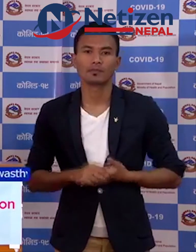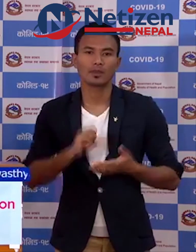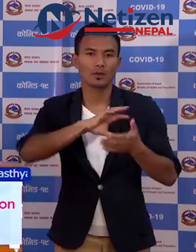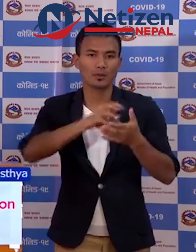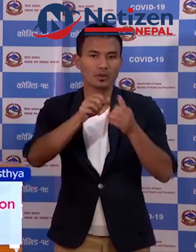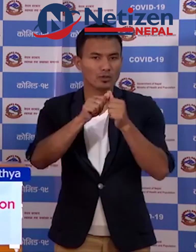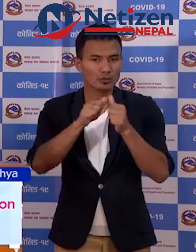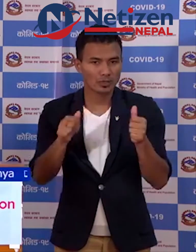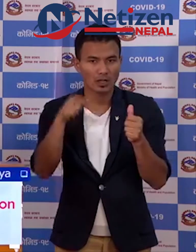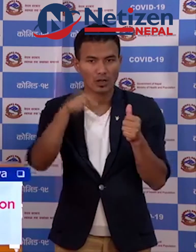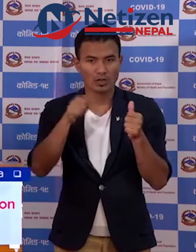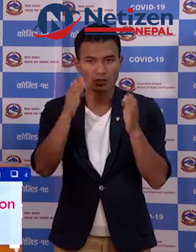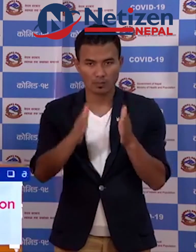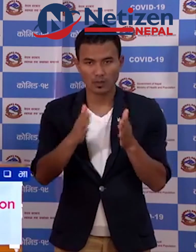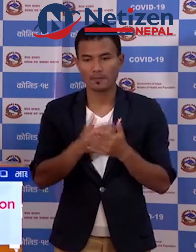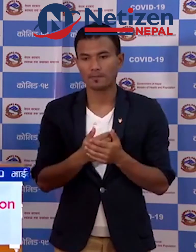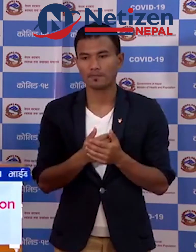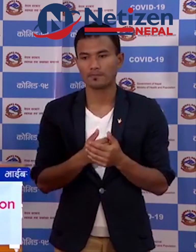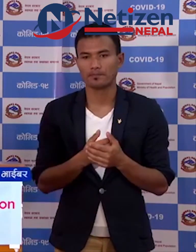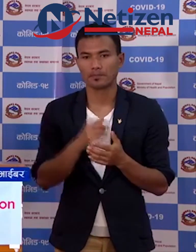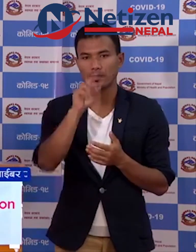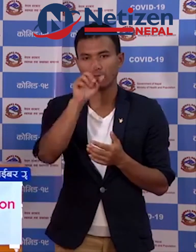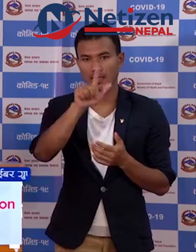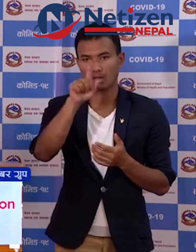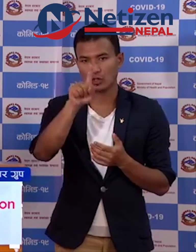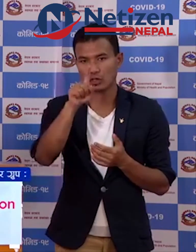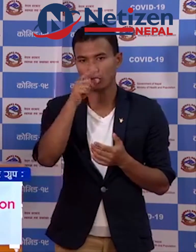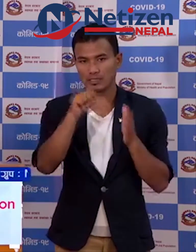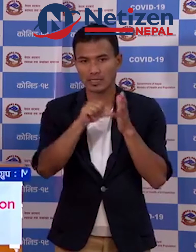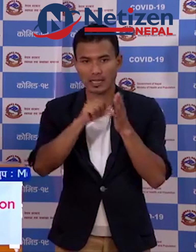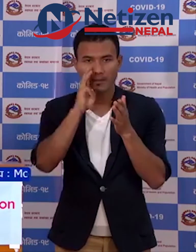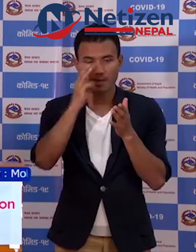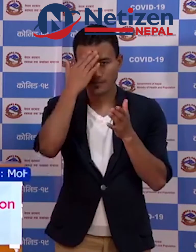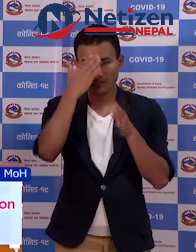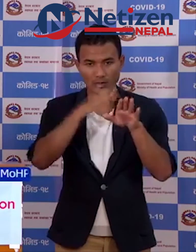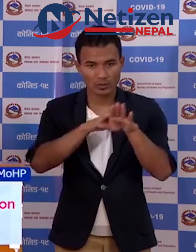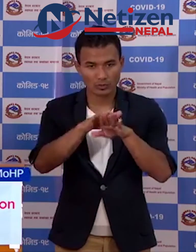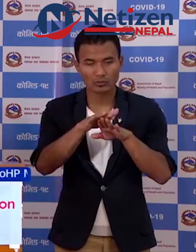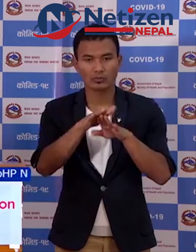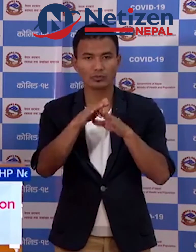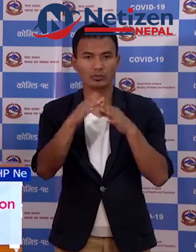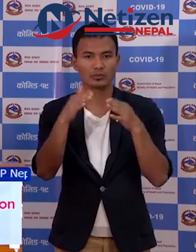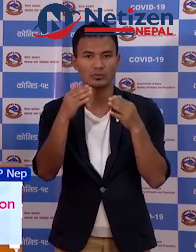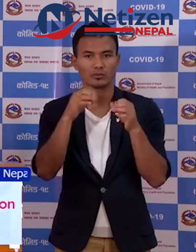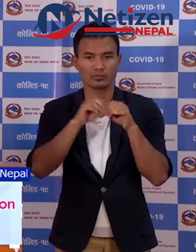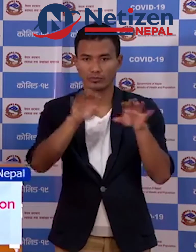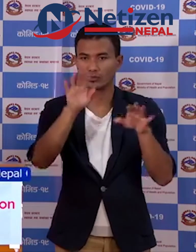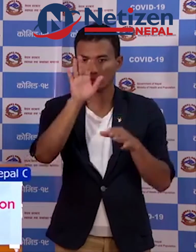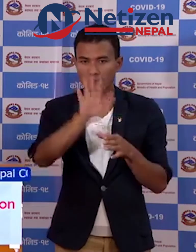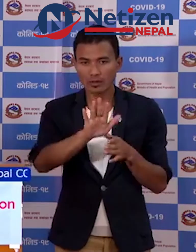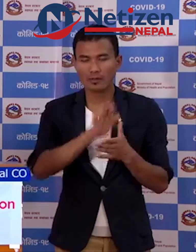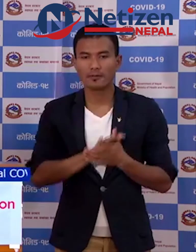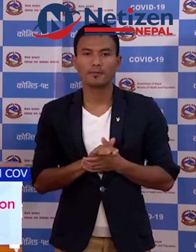प्रदेश वाइज अहिलेसम्म 71 जिल्लामा संक्रमितहरू भेटिनु भएको छ